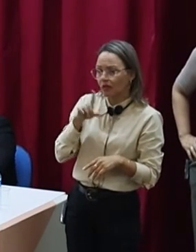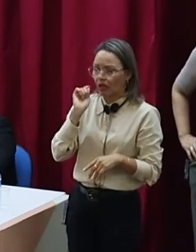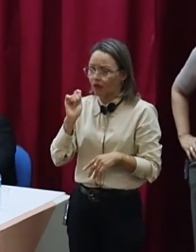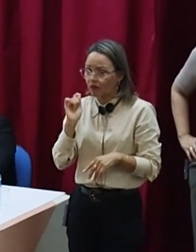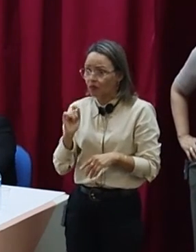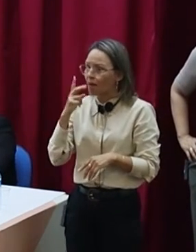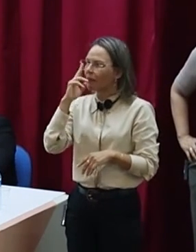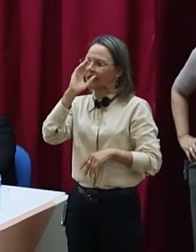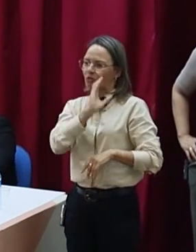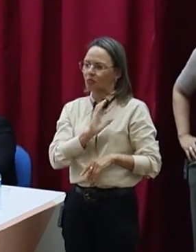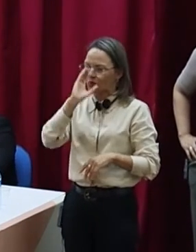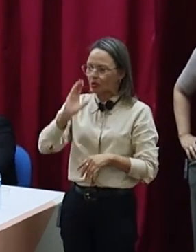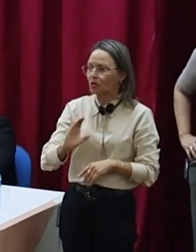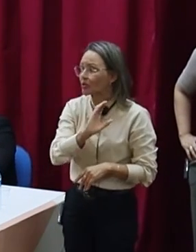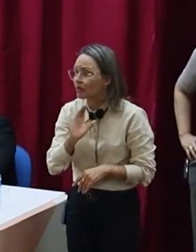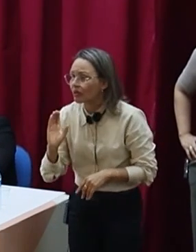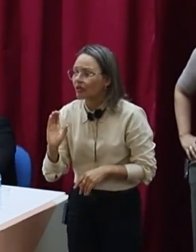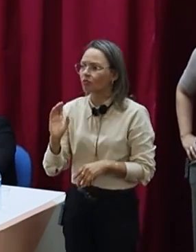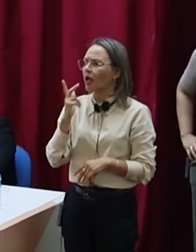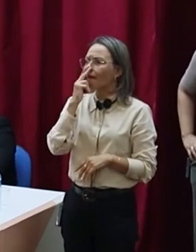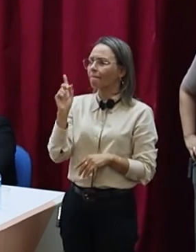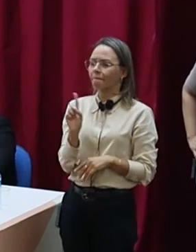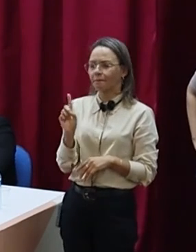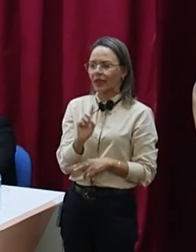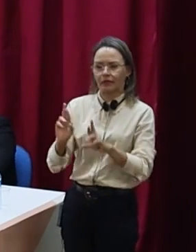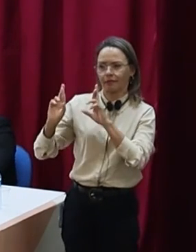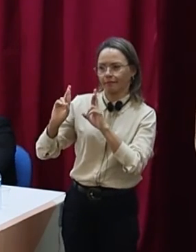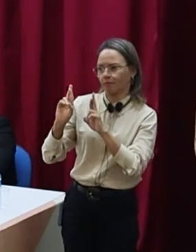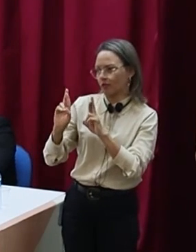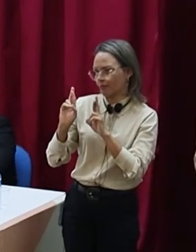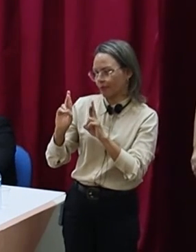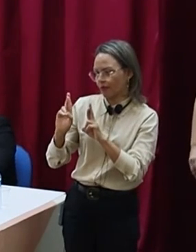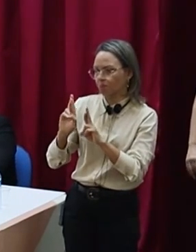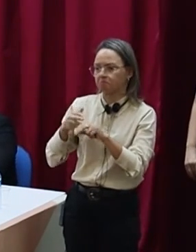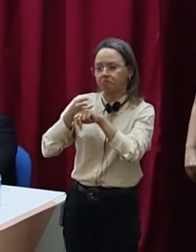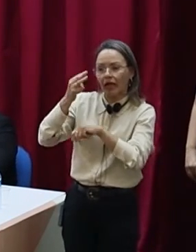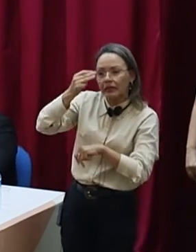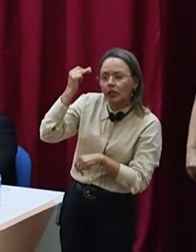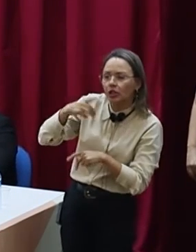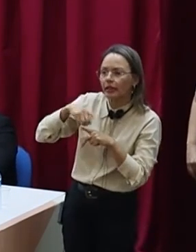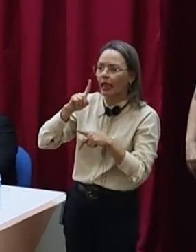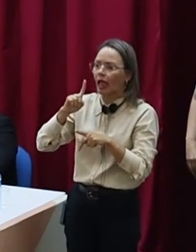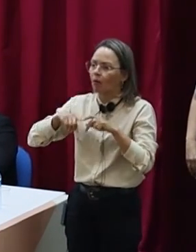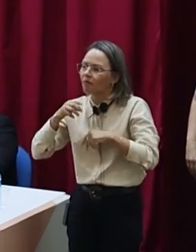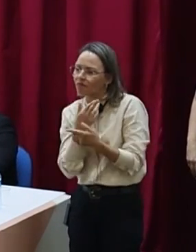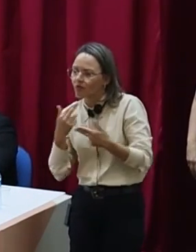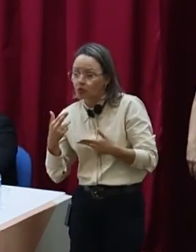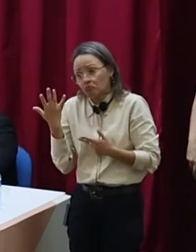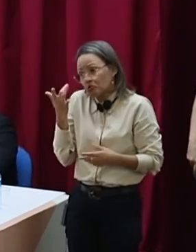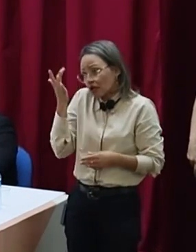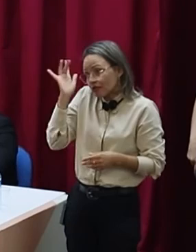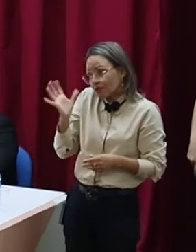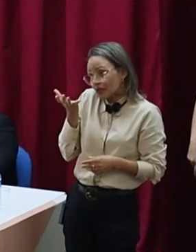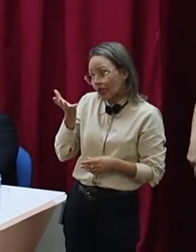do cristianismo, que não me parece que é essa esperança, né, marxista, materialista. Então, também não sei se você quiser comentar